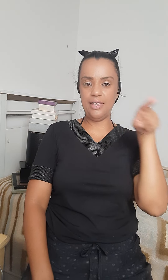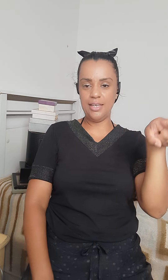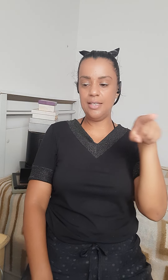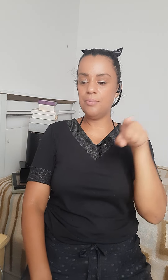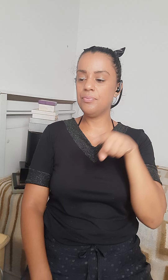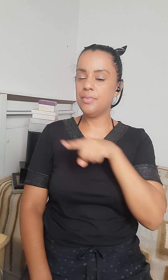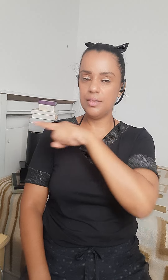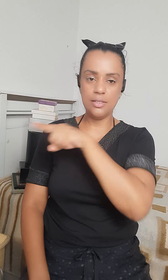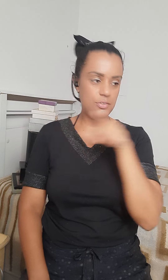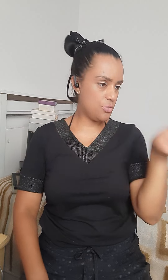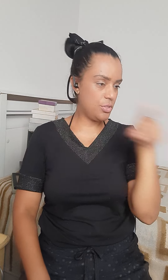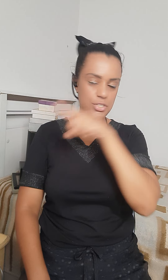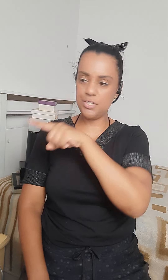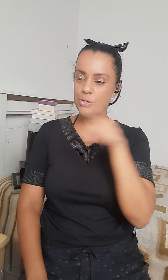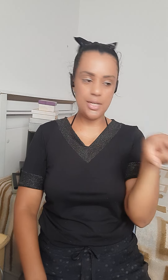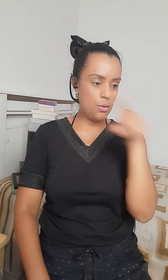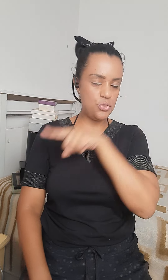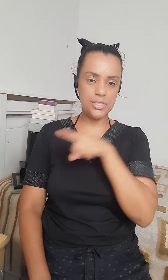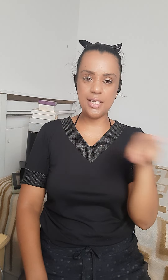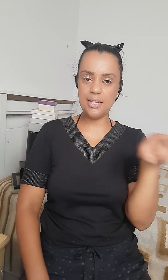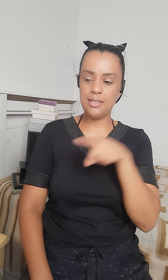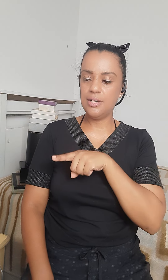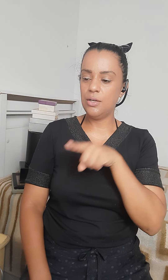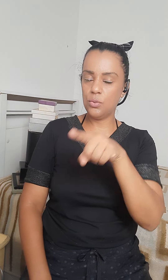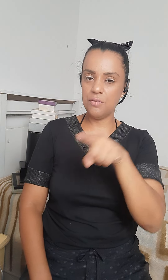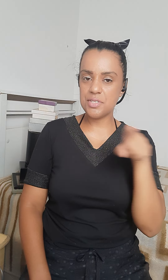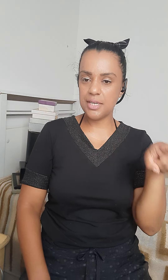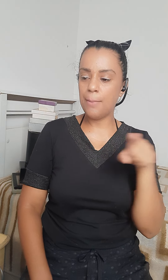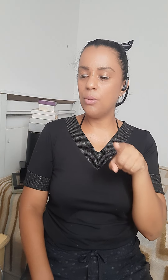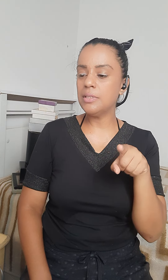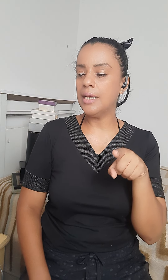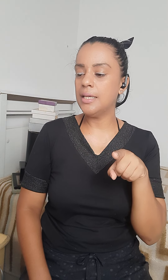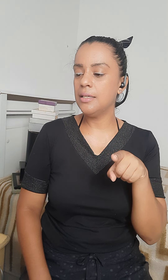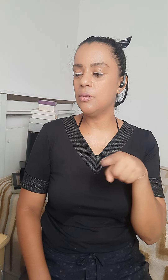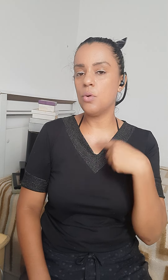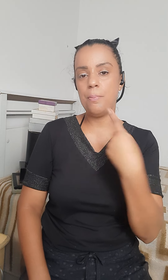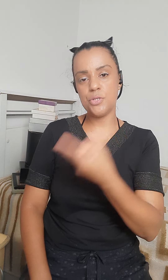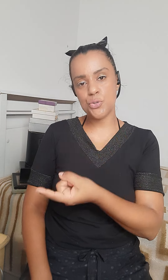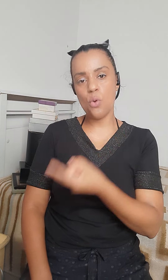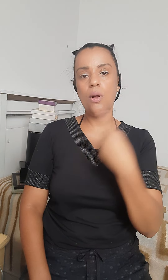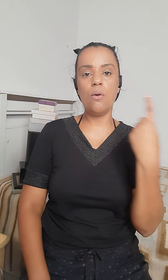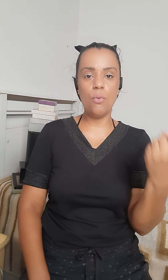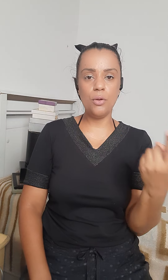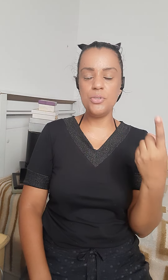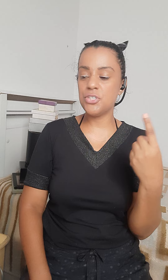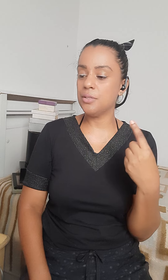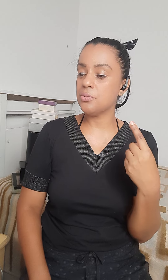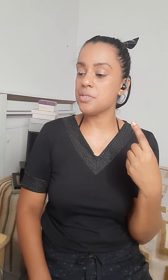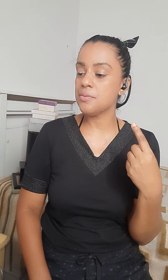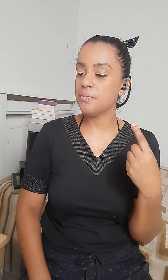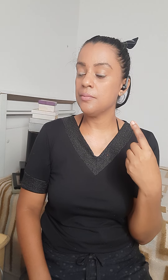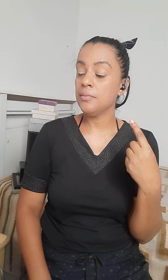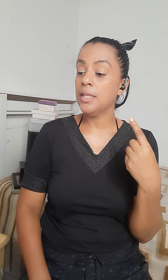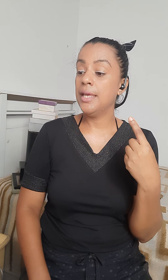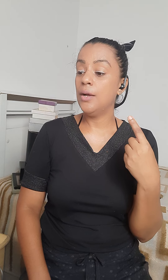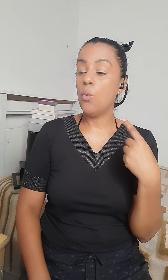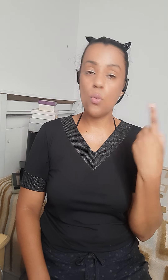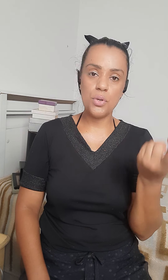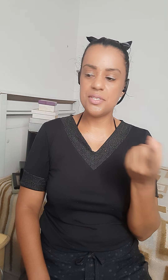ele. Só direcionar onde tá o que você quer apontar, né? Ou é pessoa ou é objetos. Ou coisas,